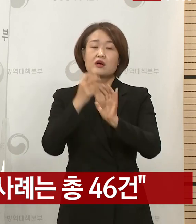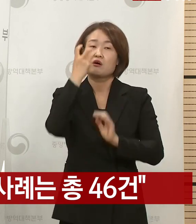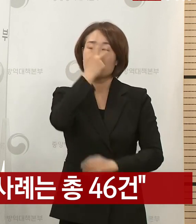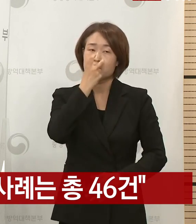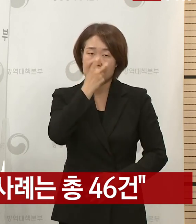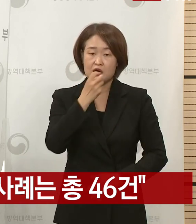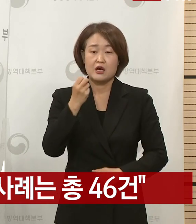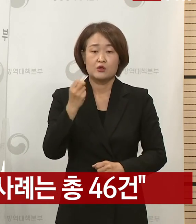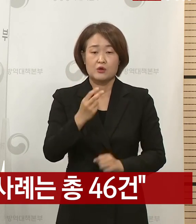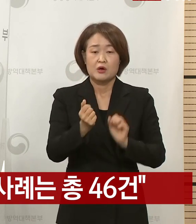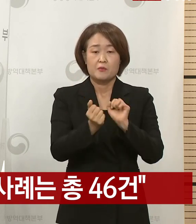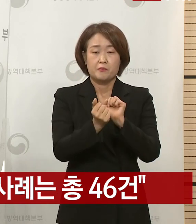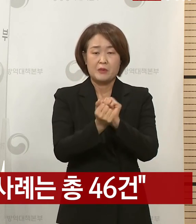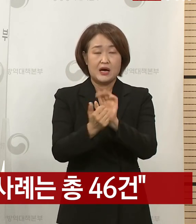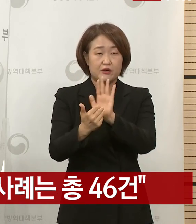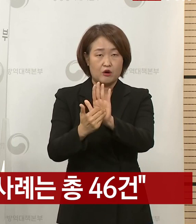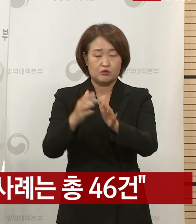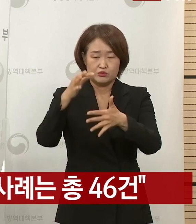지켜주시기 바랍니다.